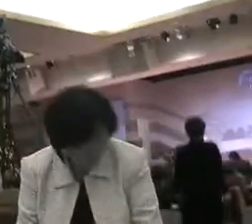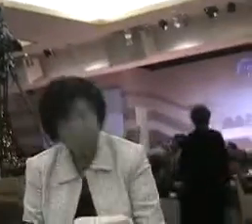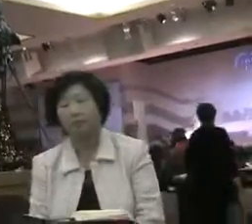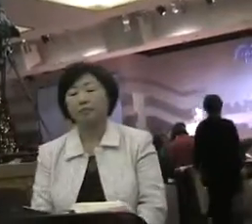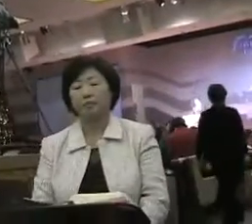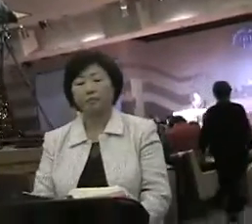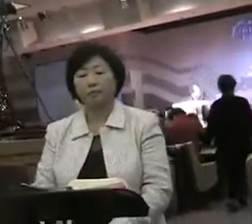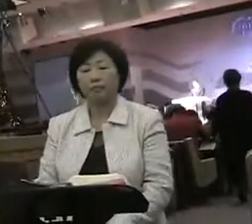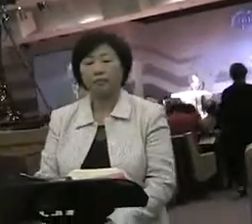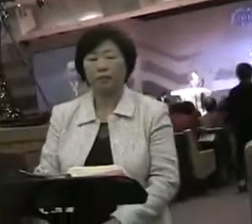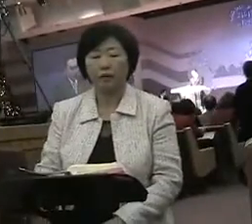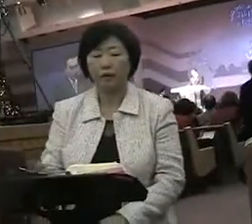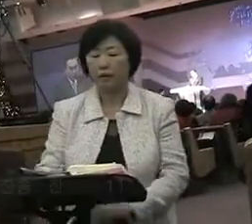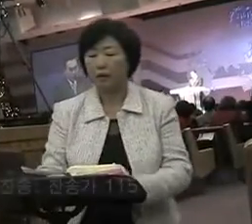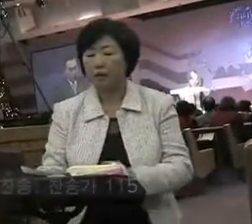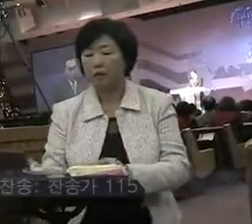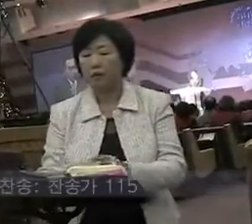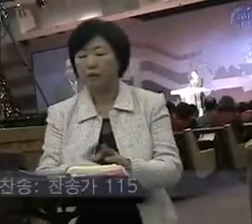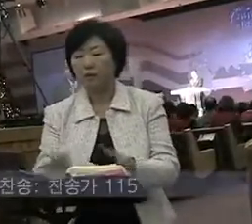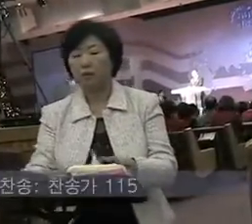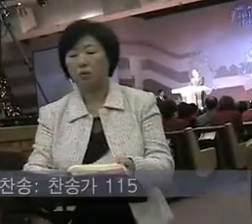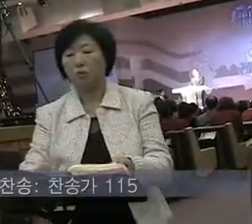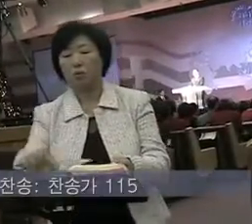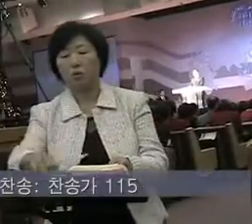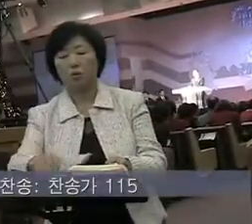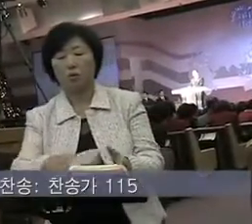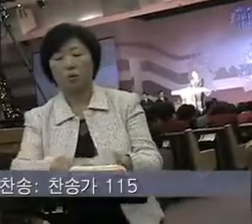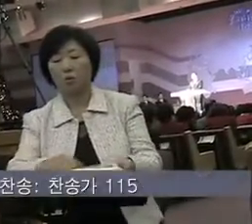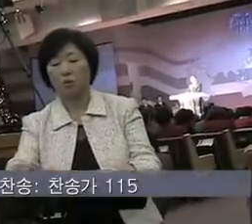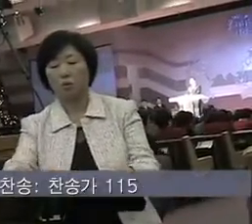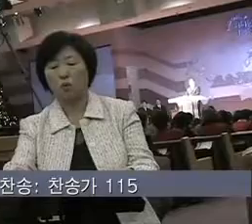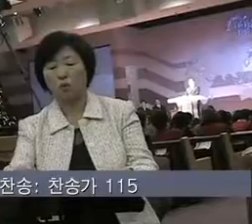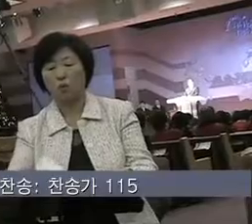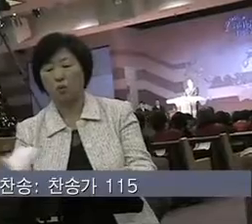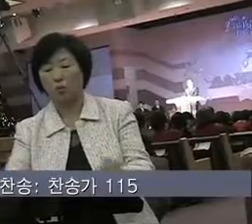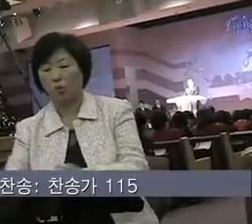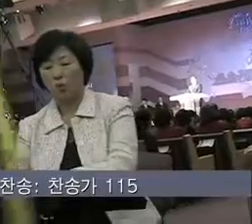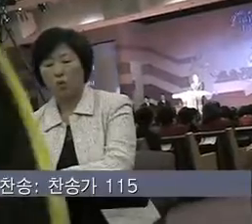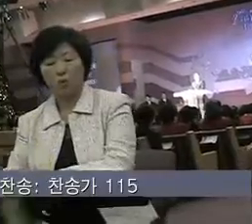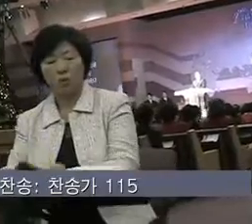기쁘다 구주 오셨네 찬송가 115장을 함께 찬양 드리겠습니다.